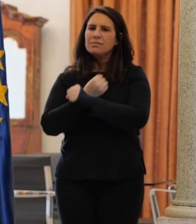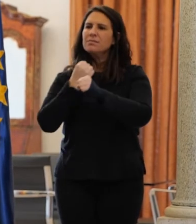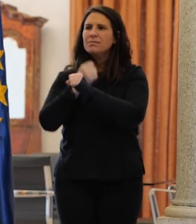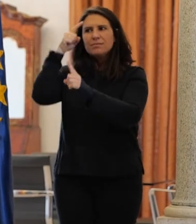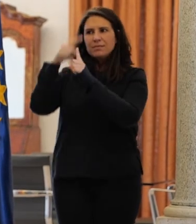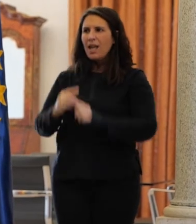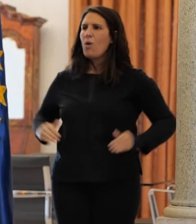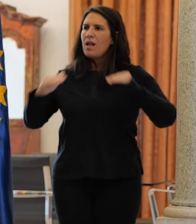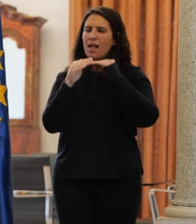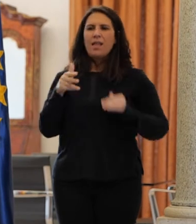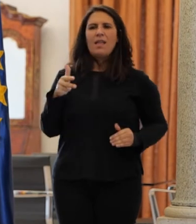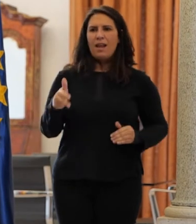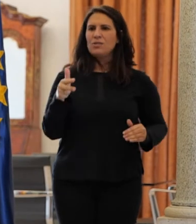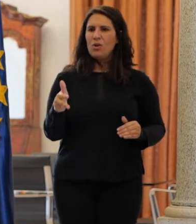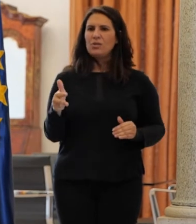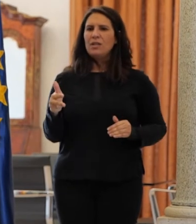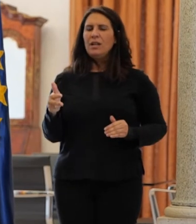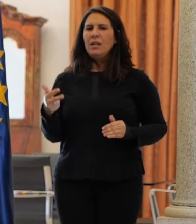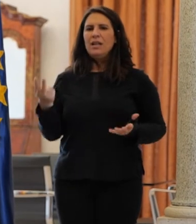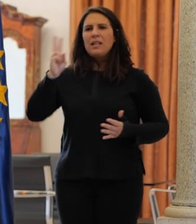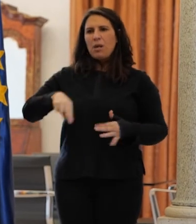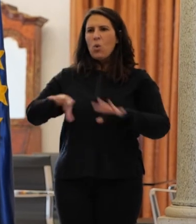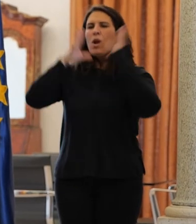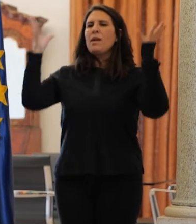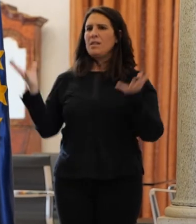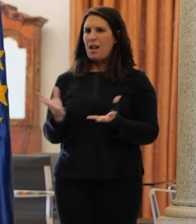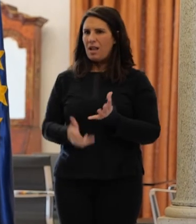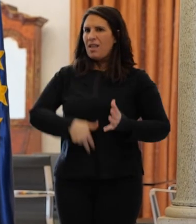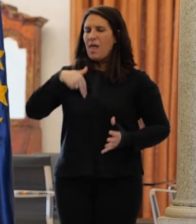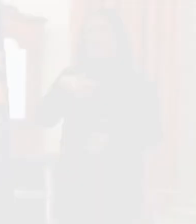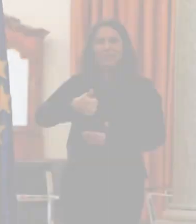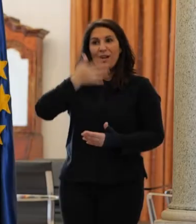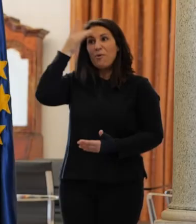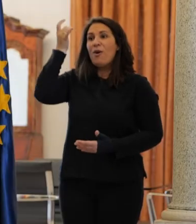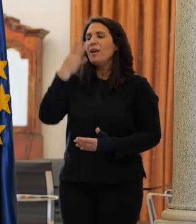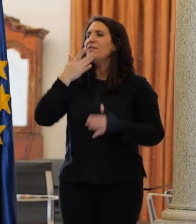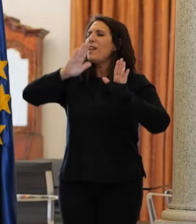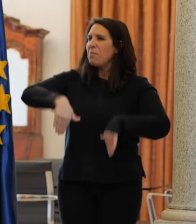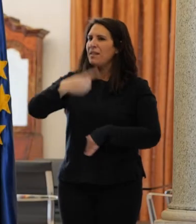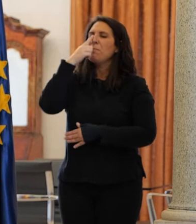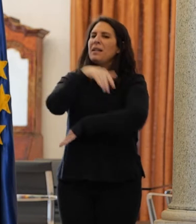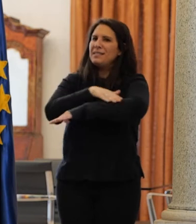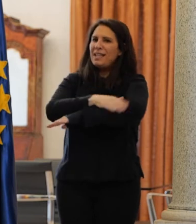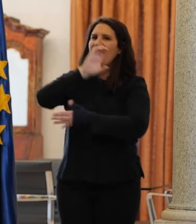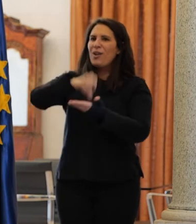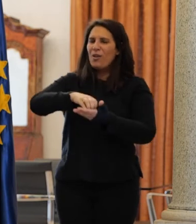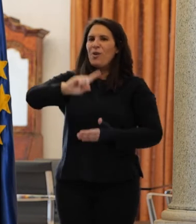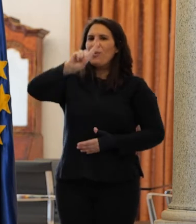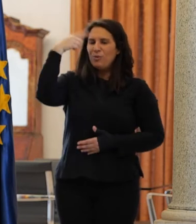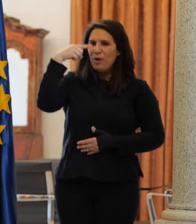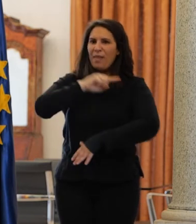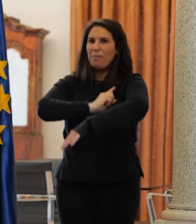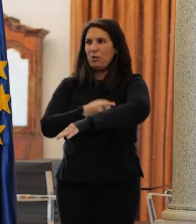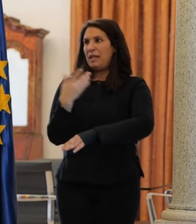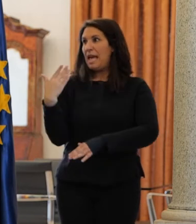por igualdad de derechos y por la universalidad y la inclusión de todos. El Ministerio de Cultura y Deporte hace unos